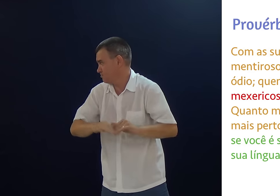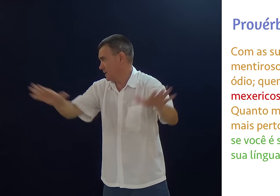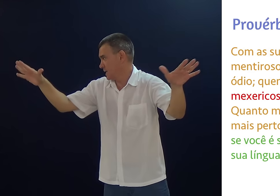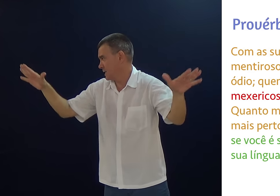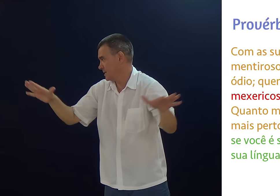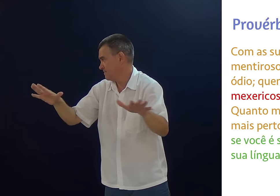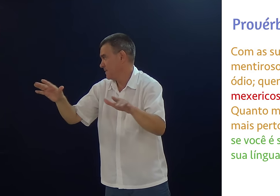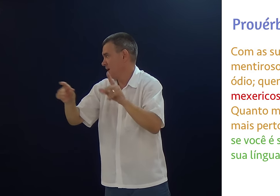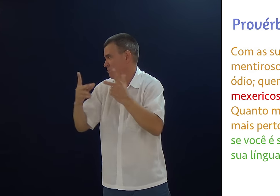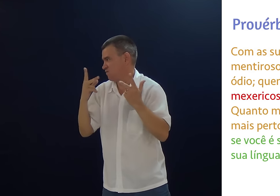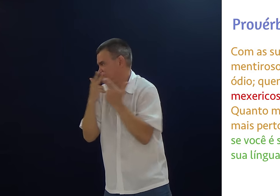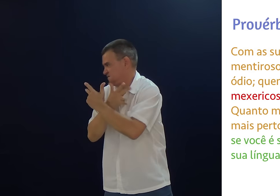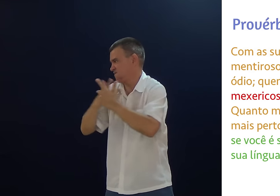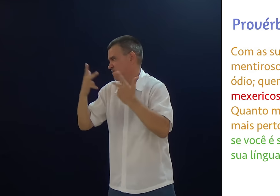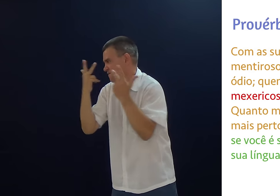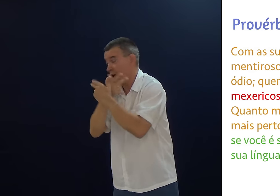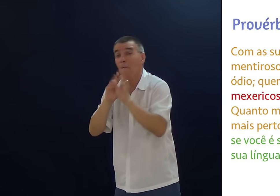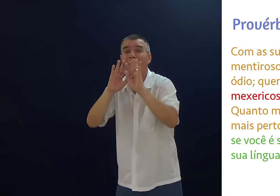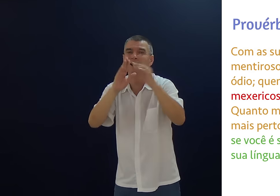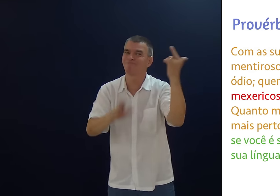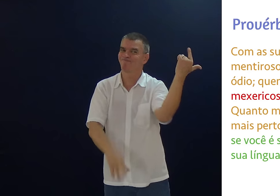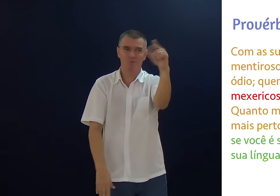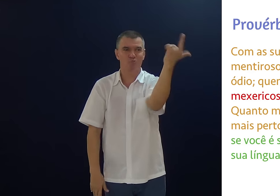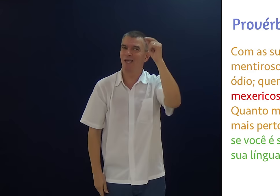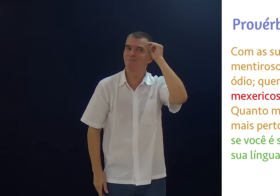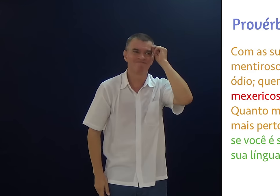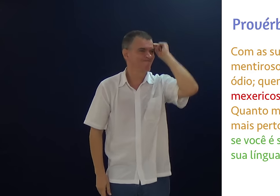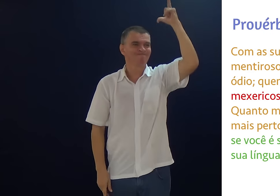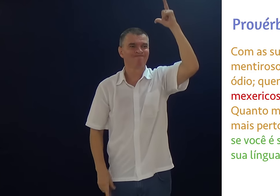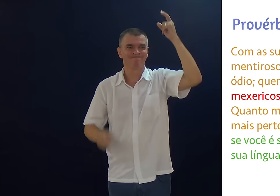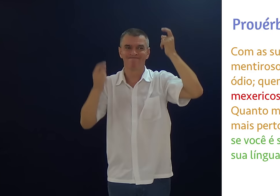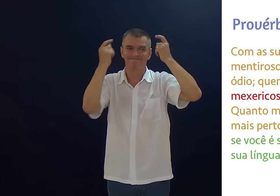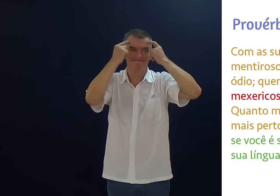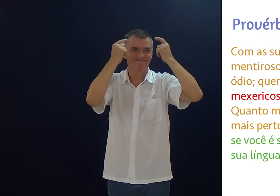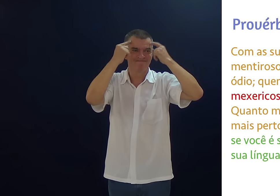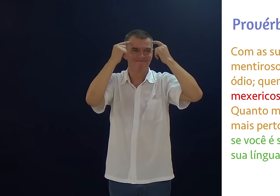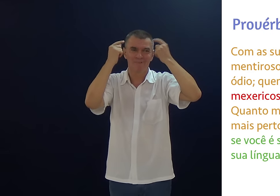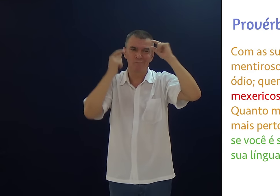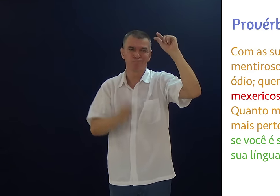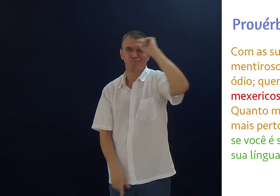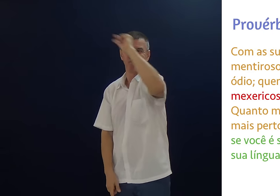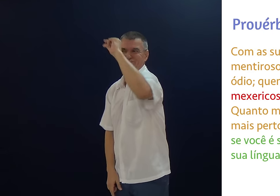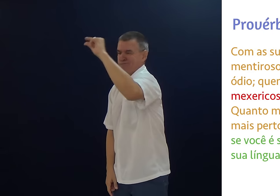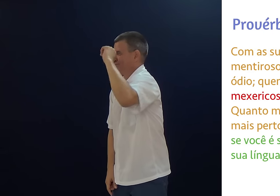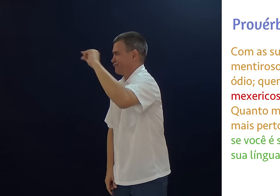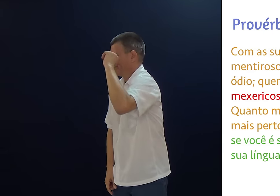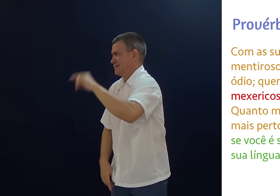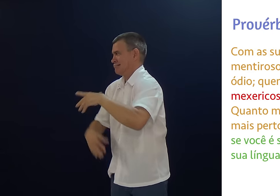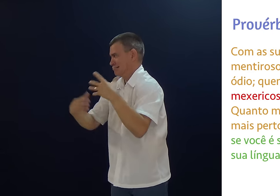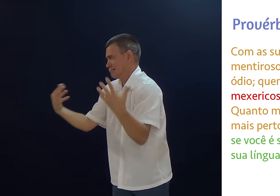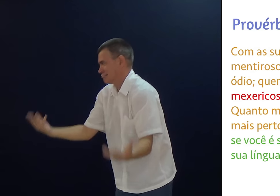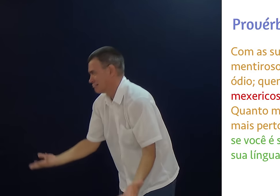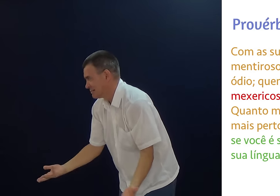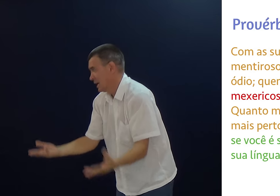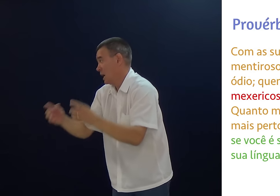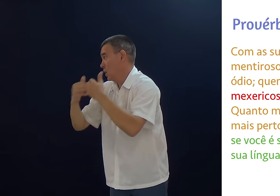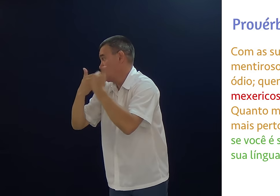espalha mexericos não tem juízo não tem juízo é como se não tivesse